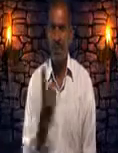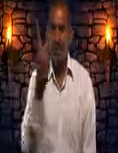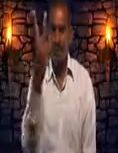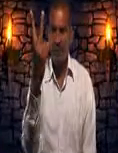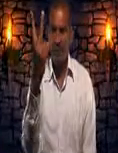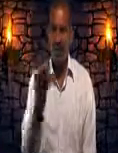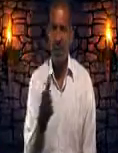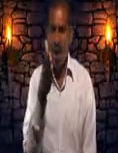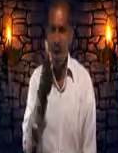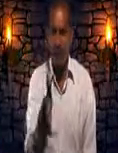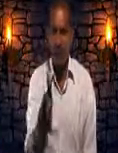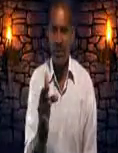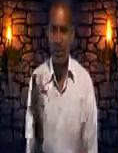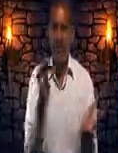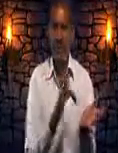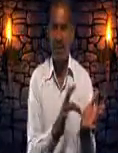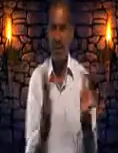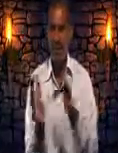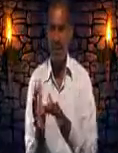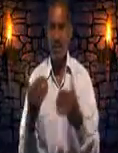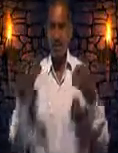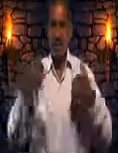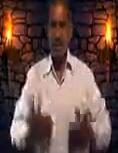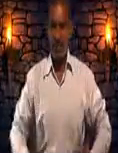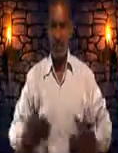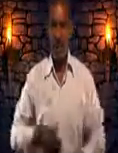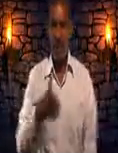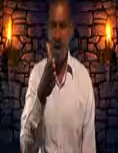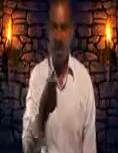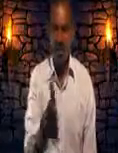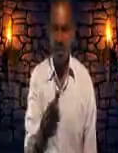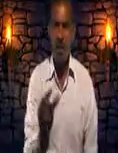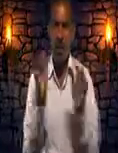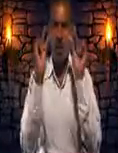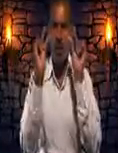வசனம் 2. அப்பொழுது அவருடைய சீஷர்கள் அவரை நோக்கி,